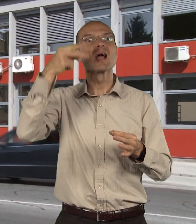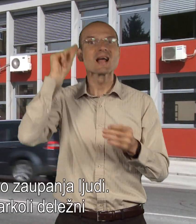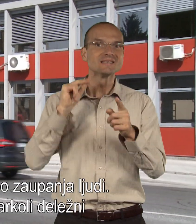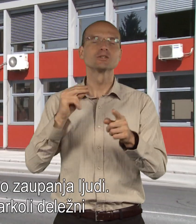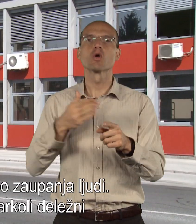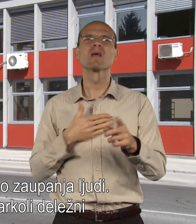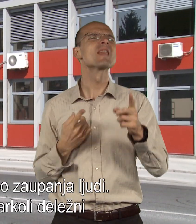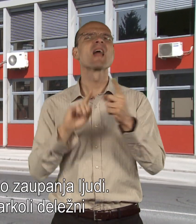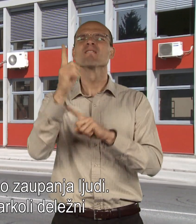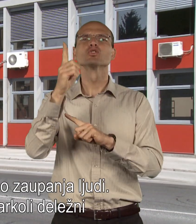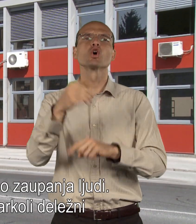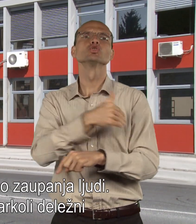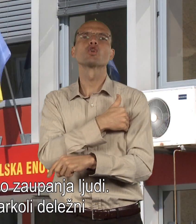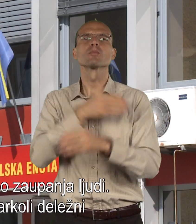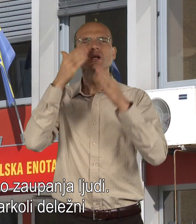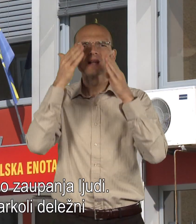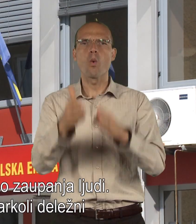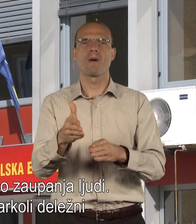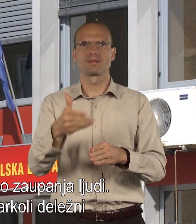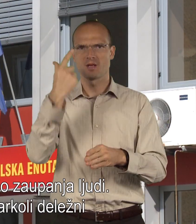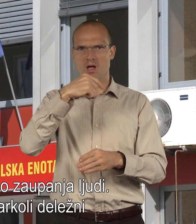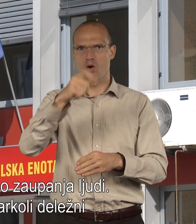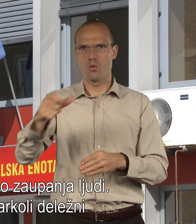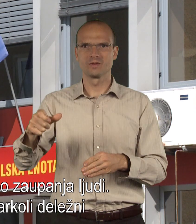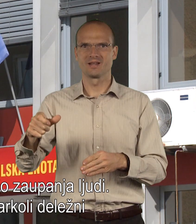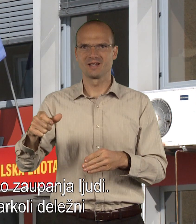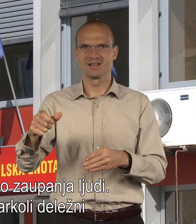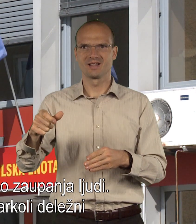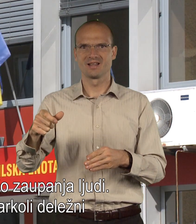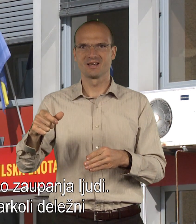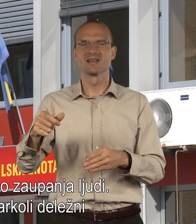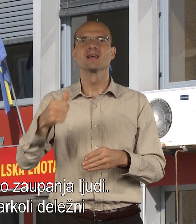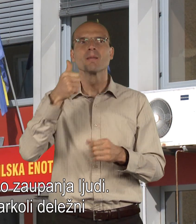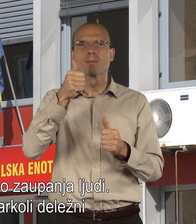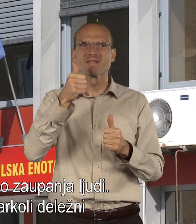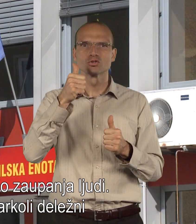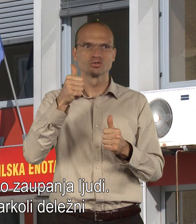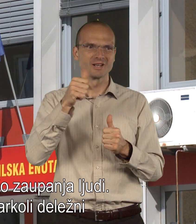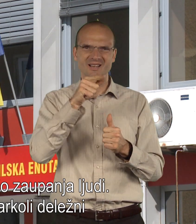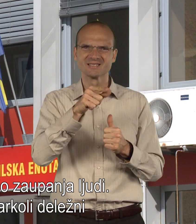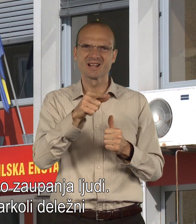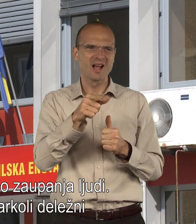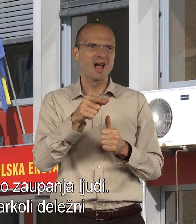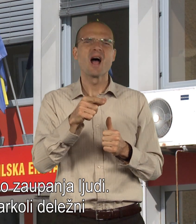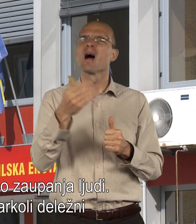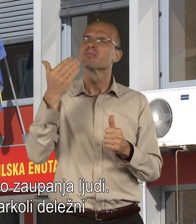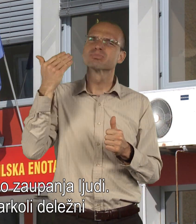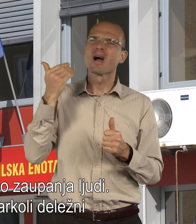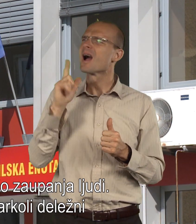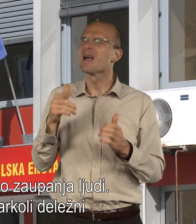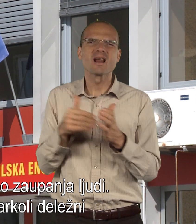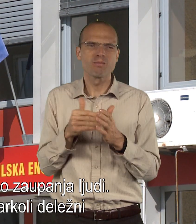gasilci dobili največjo stopnjo zaupanja ljudi, ker prvič tisti, ki so bili kakorkoli kdaj